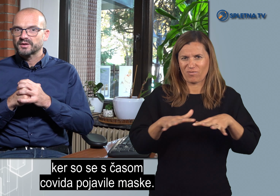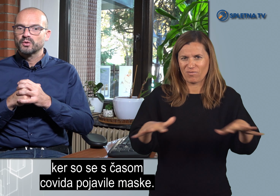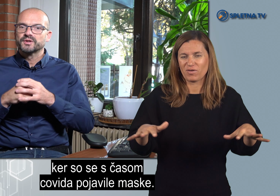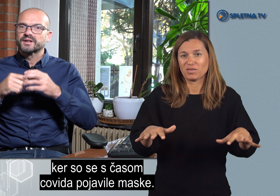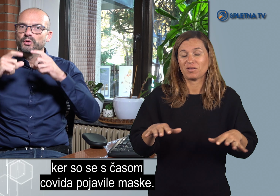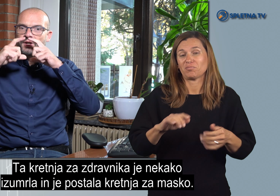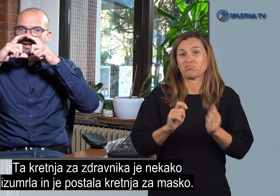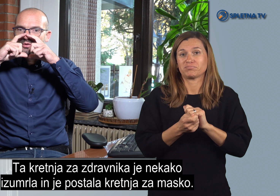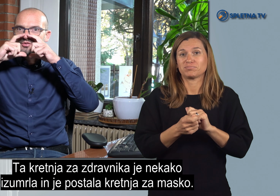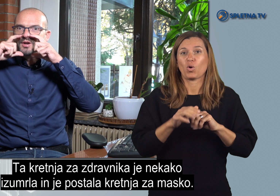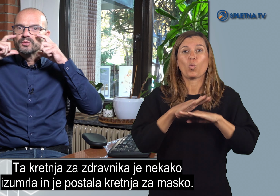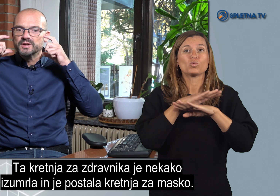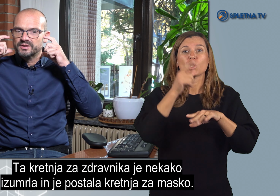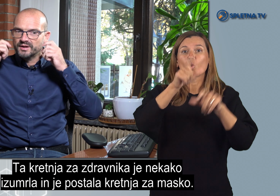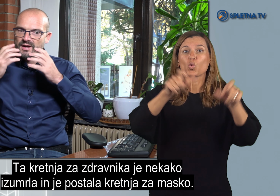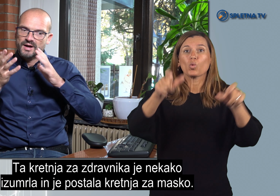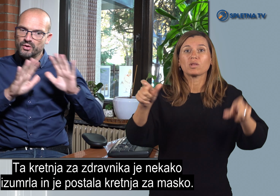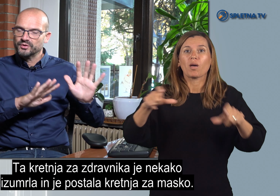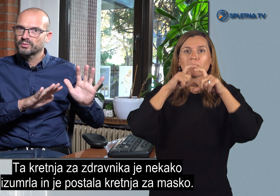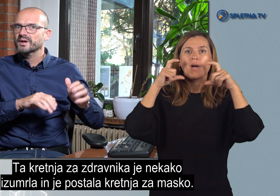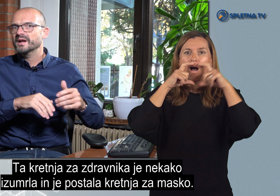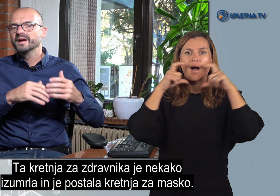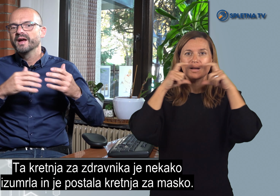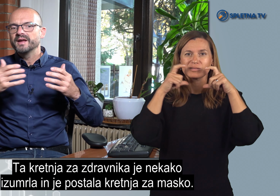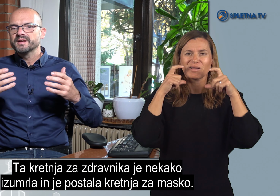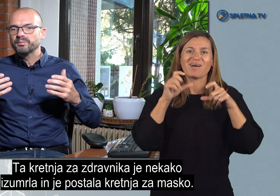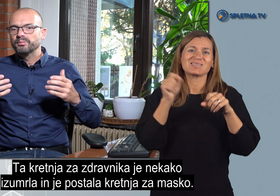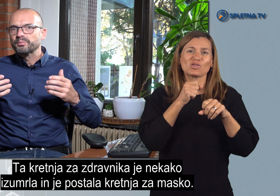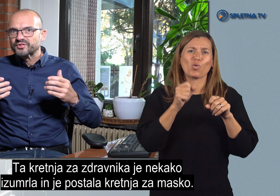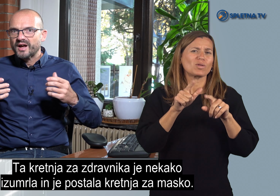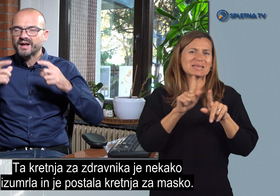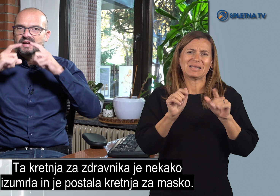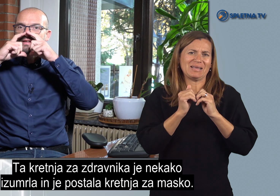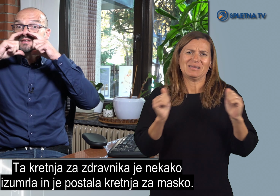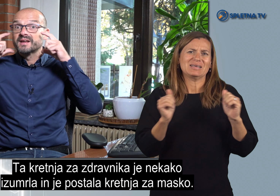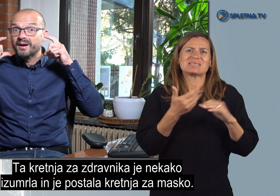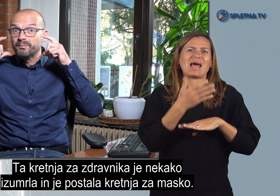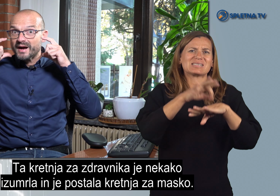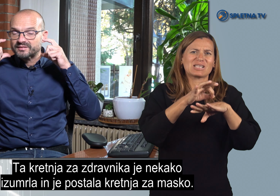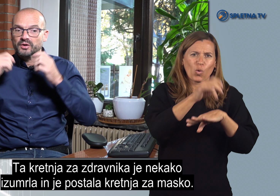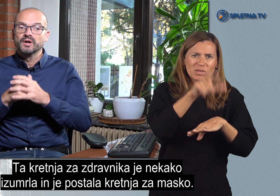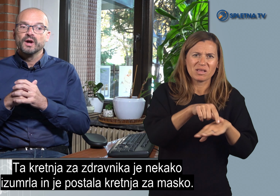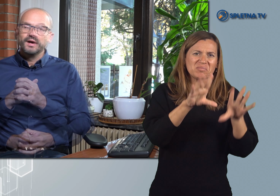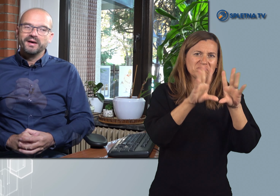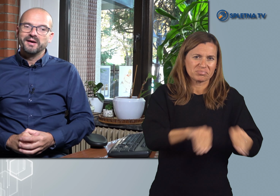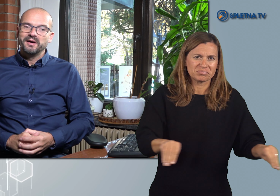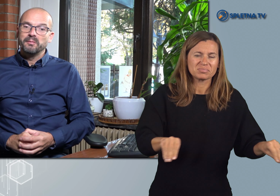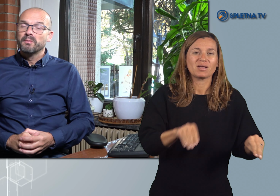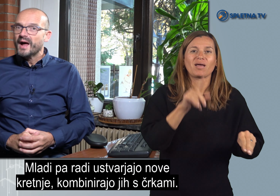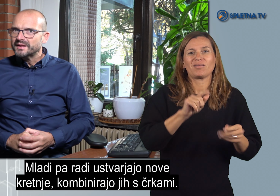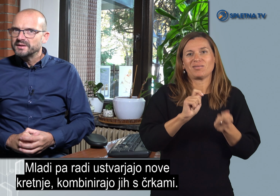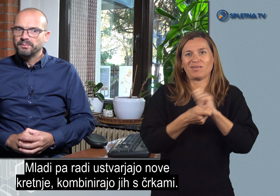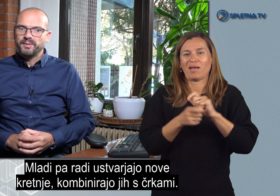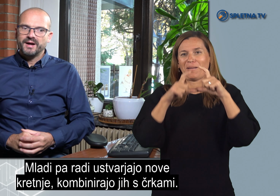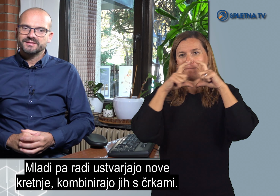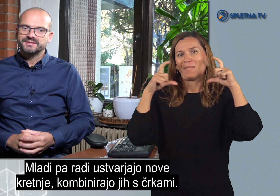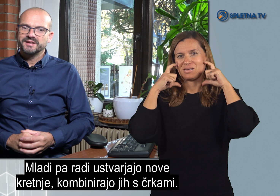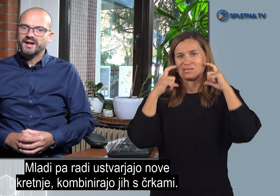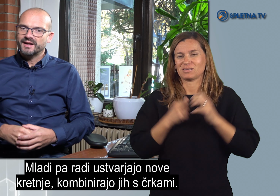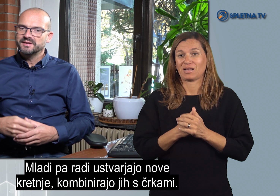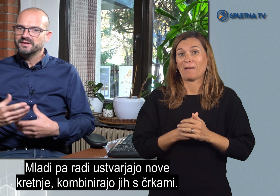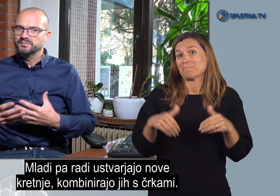maske. Tako da to kretnjo zdravnik je nekako izumrla in je postala kretnja za masko. Mladi